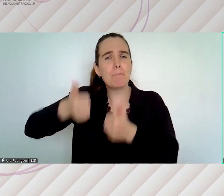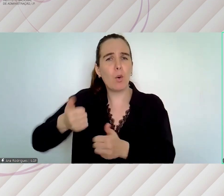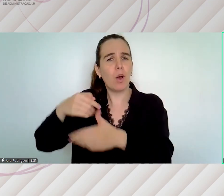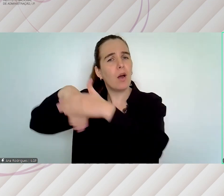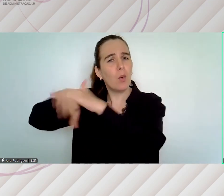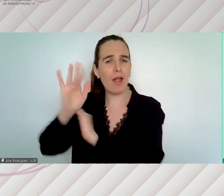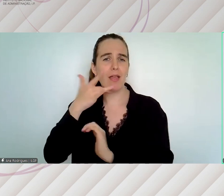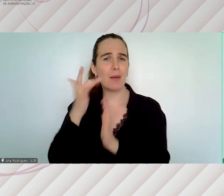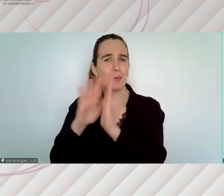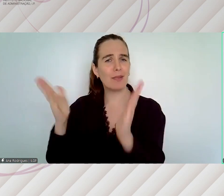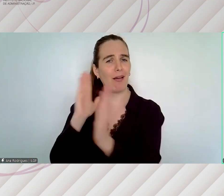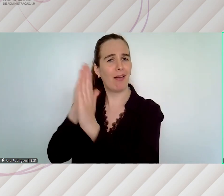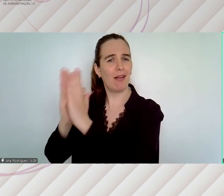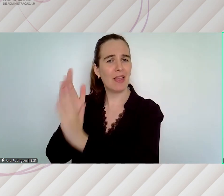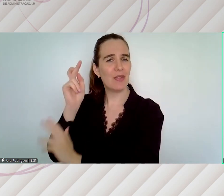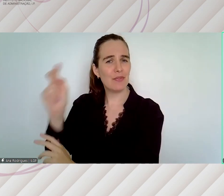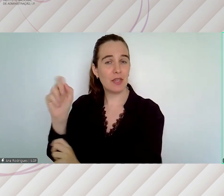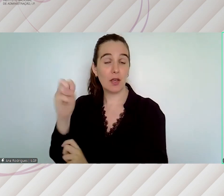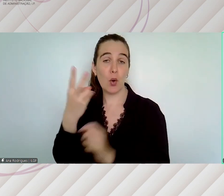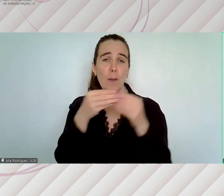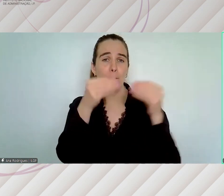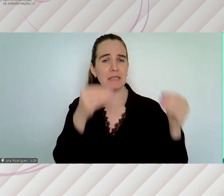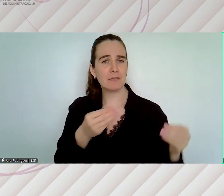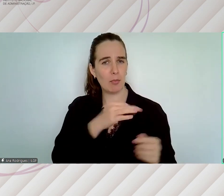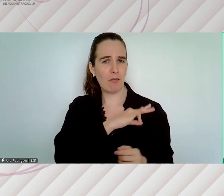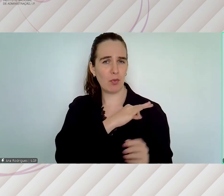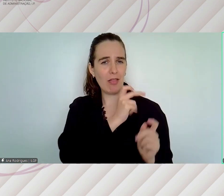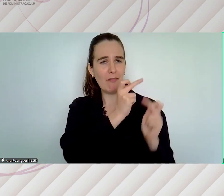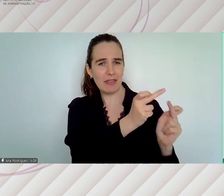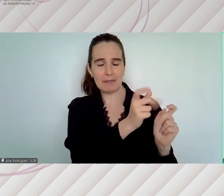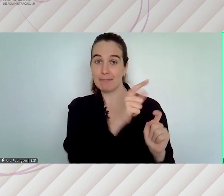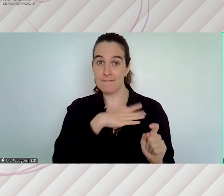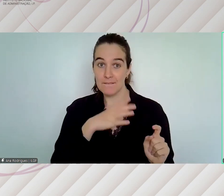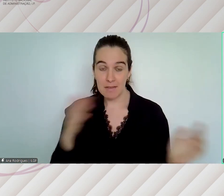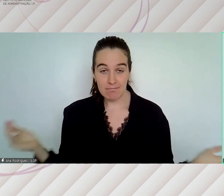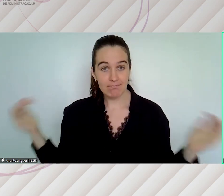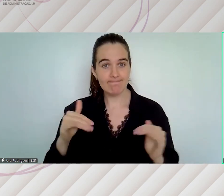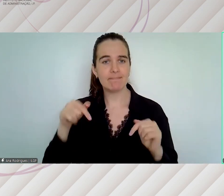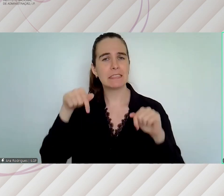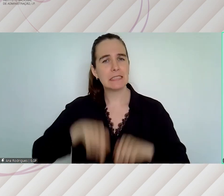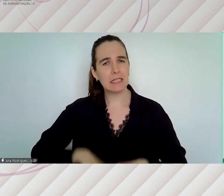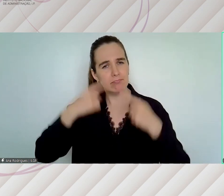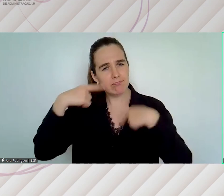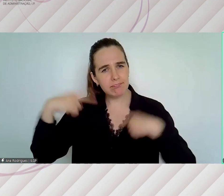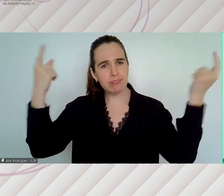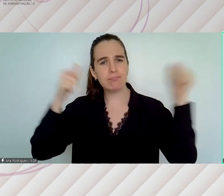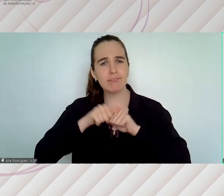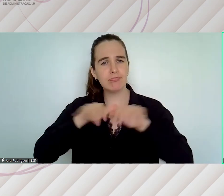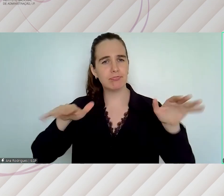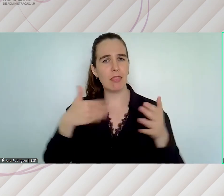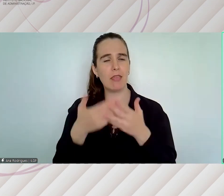das bibliotecas, nem mesmo às plataformas académicas. Queremos trazê-las para a discussão pública, na praça do